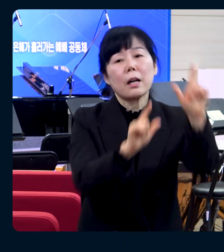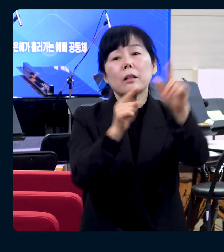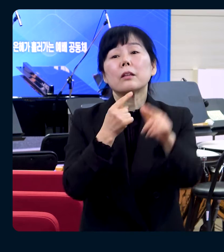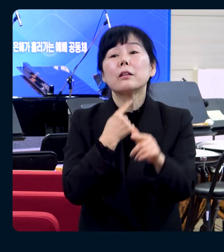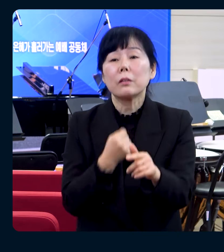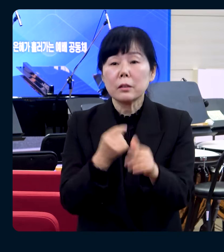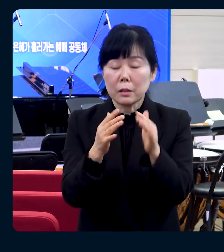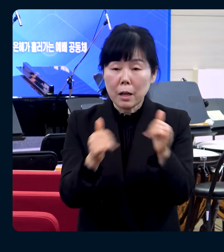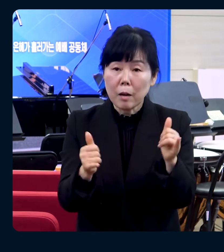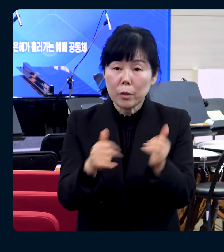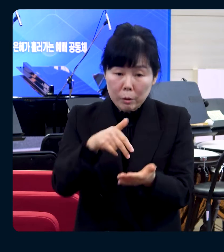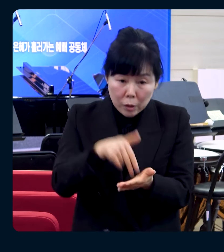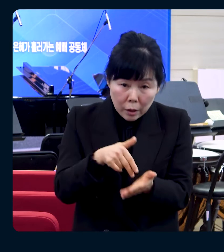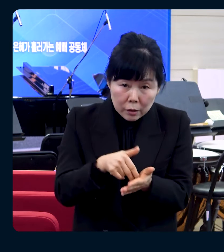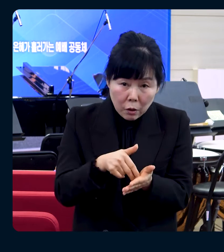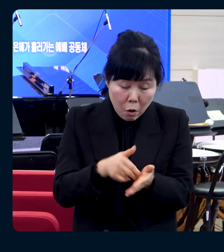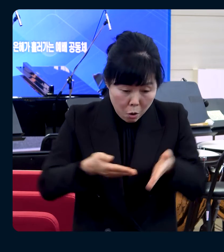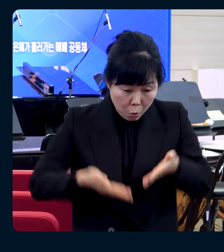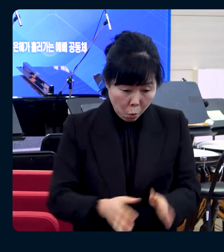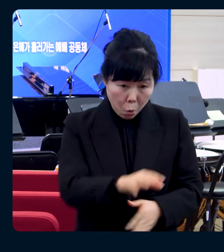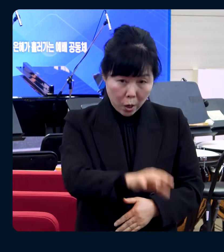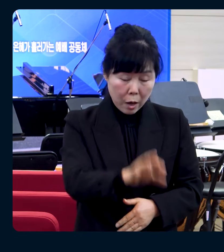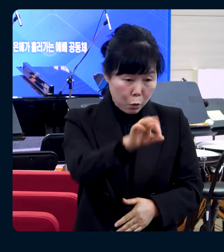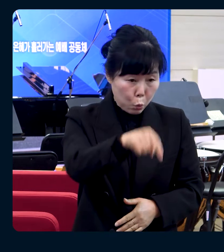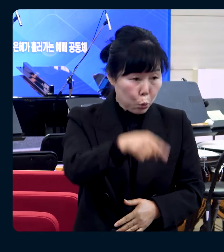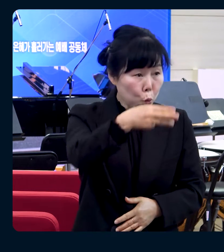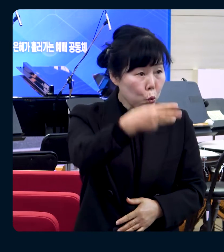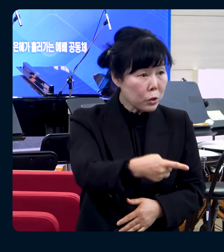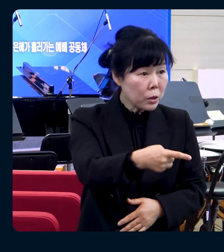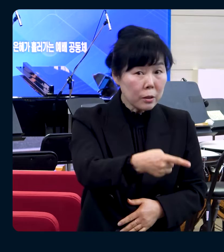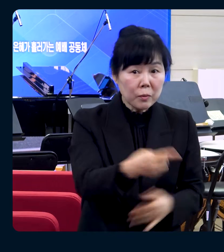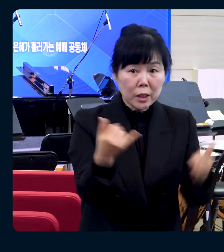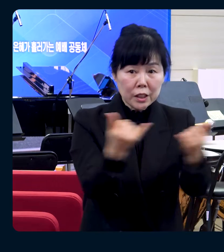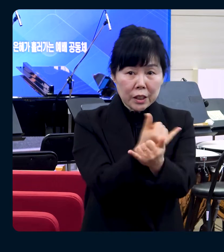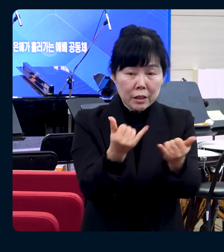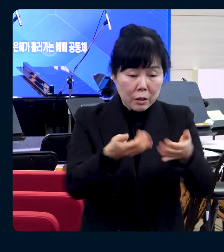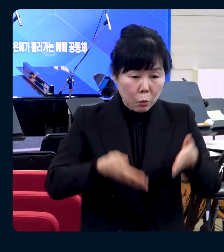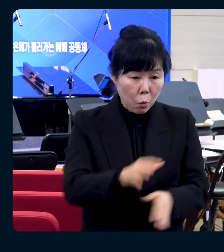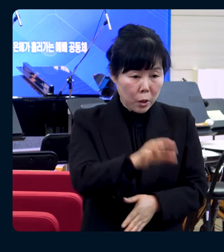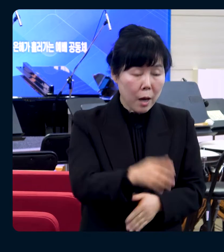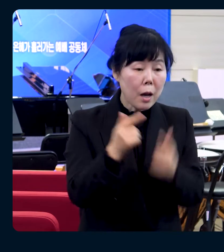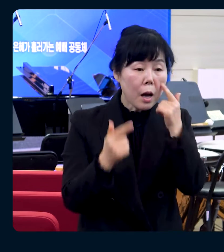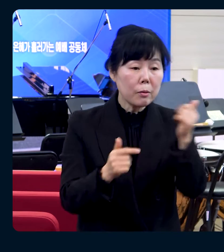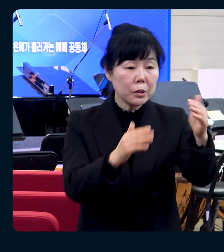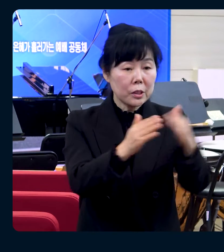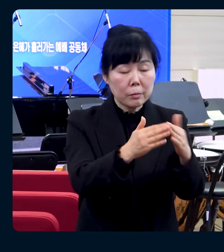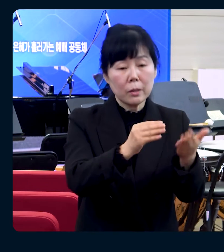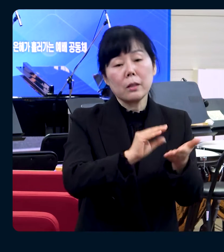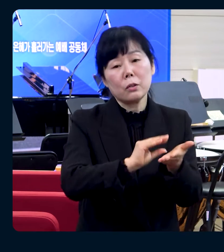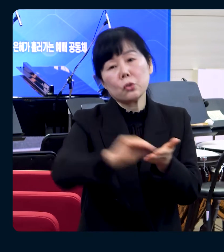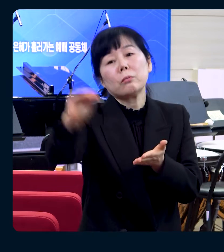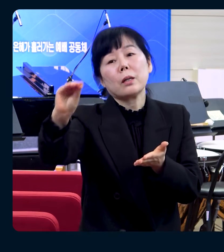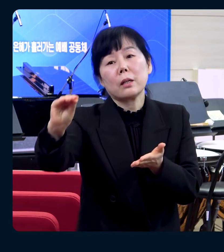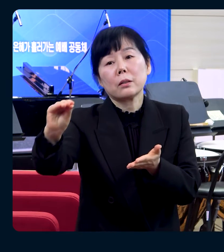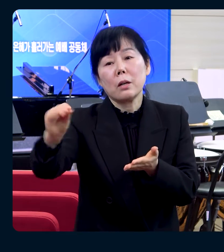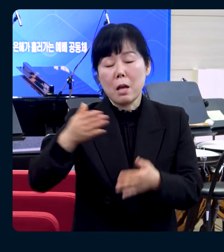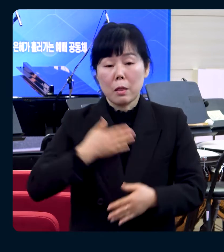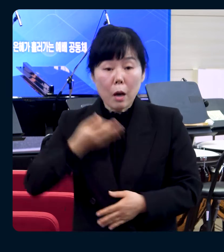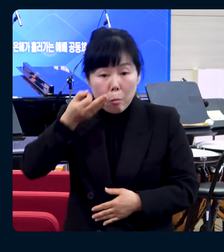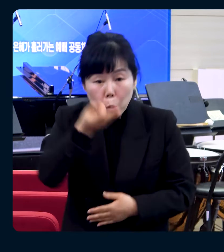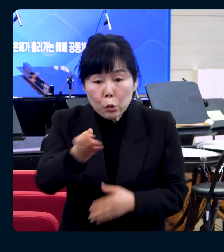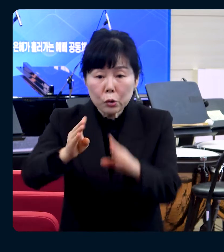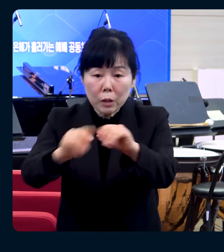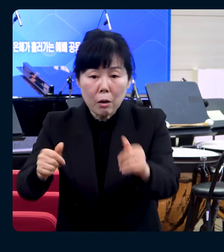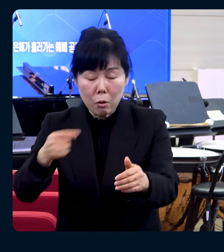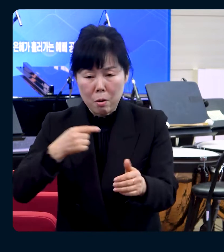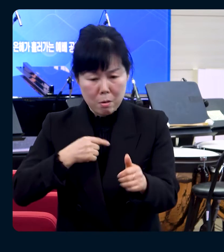무엇이었습니까? 바로 너는 너의 본토, 너의 고향과 친척과 아버지의 집을 떠나 내가 내게 보여줄 땅으로 가라 라고